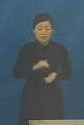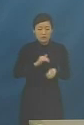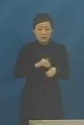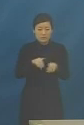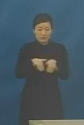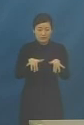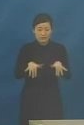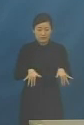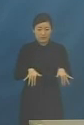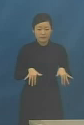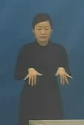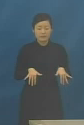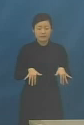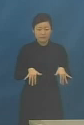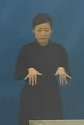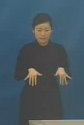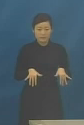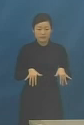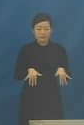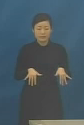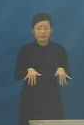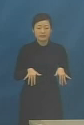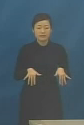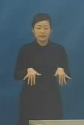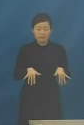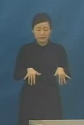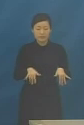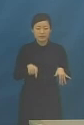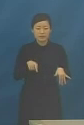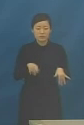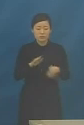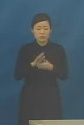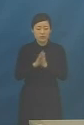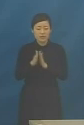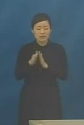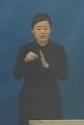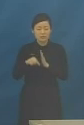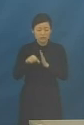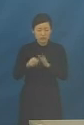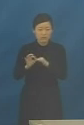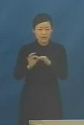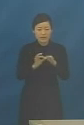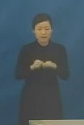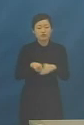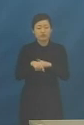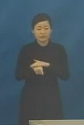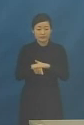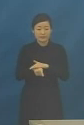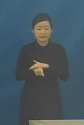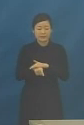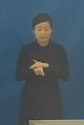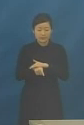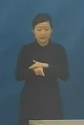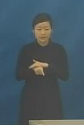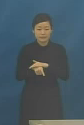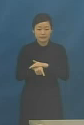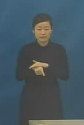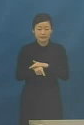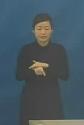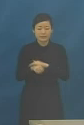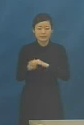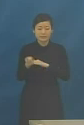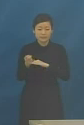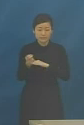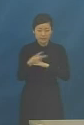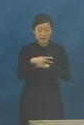が県も含めて連携してくるしていく意義と8そこでまぁ症例まあ蓄積してええまあギター